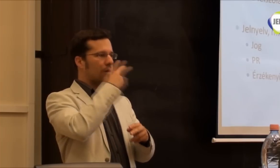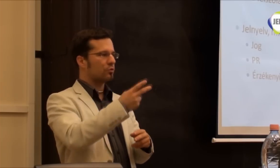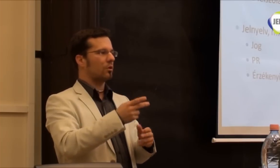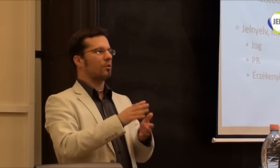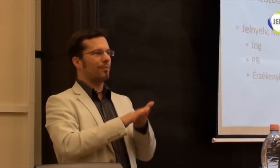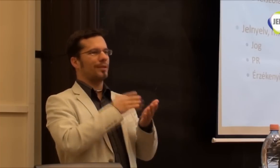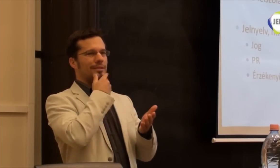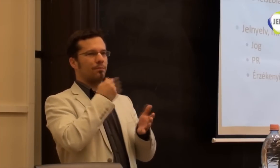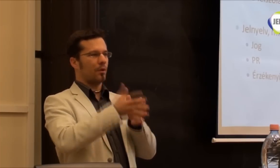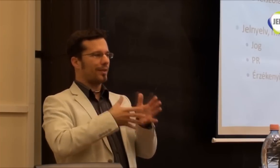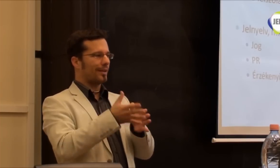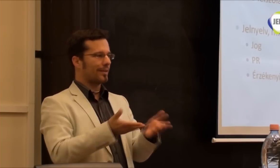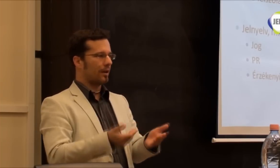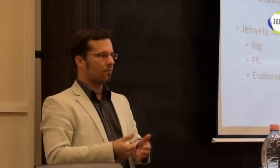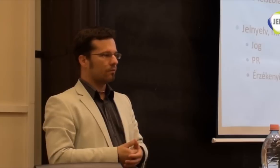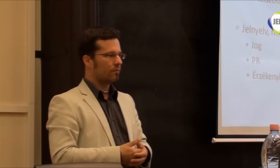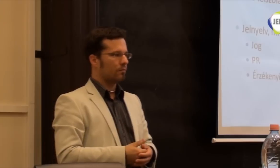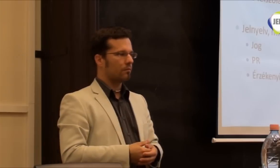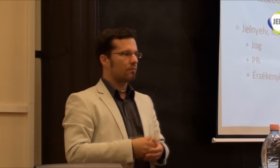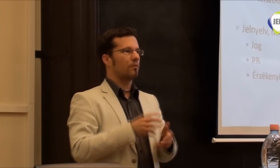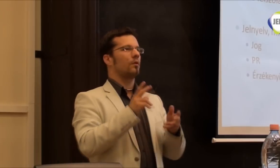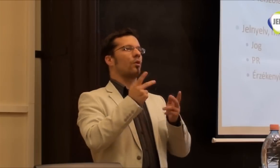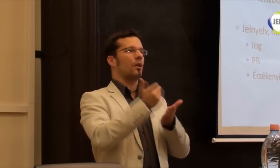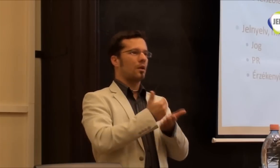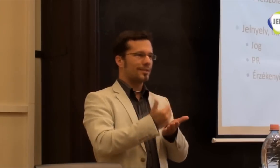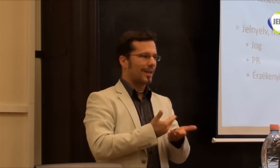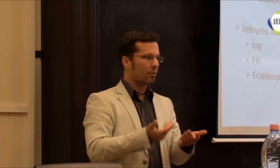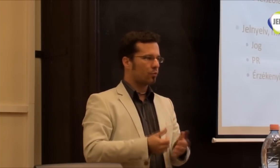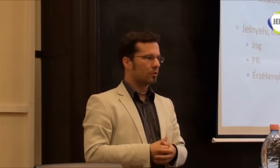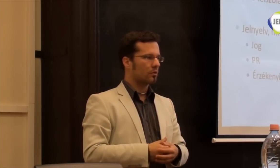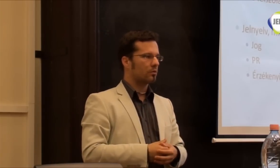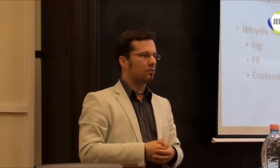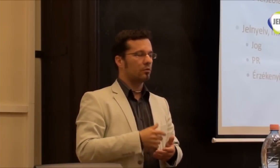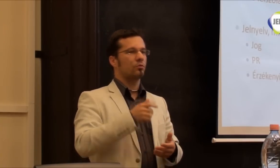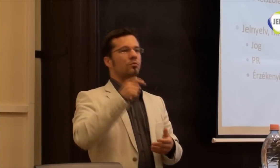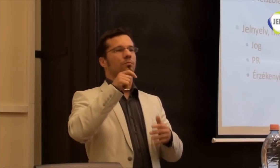Ugyanis minél több ember látja, hogy milyen szép a jelnyelv,